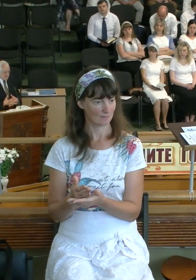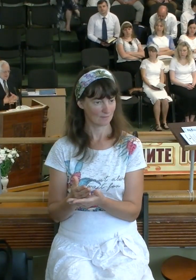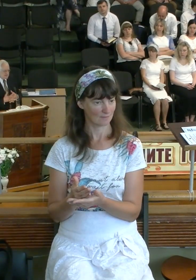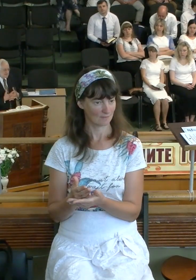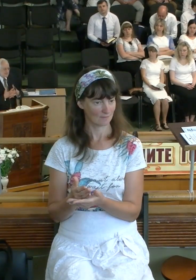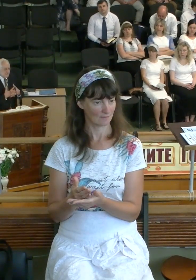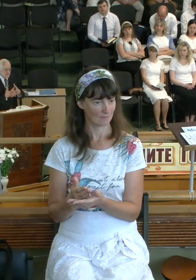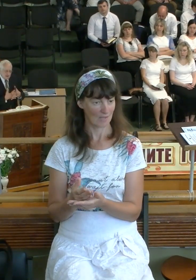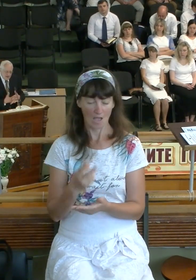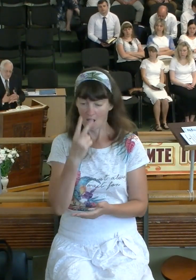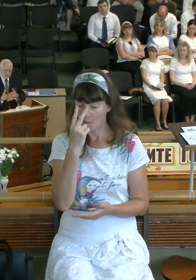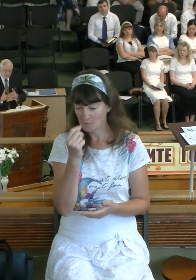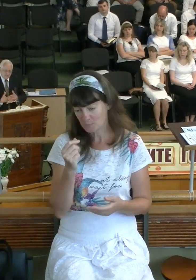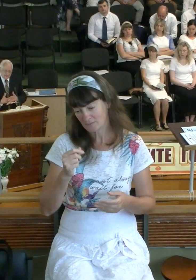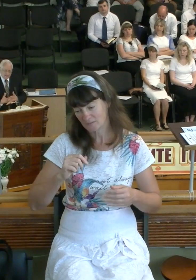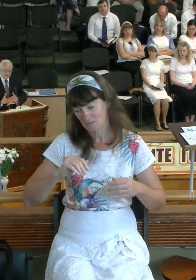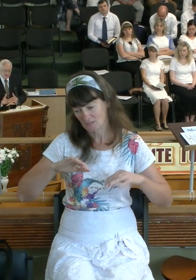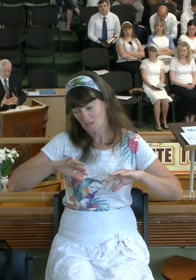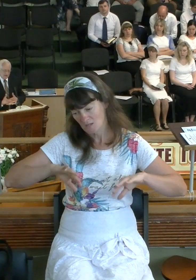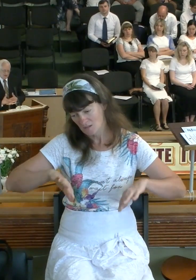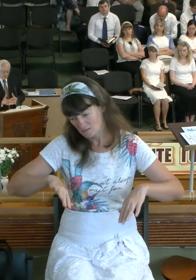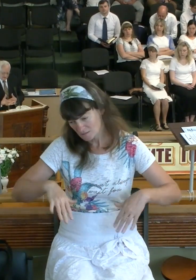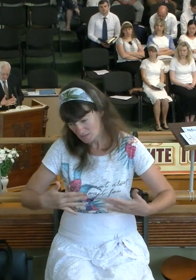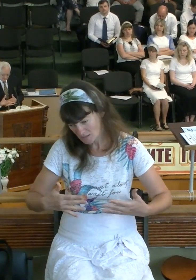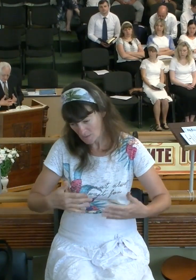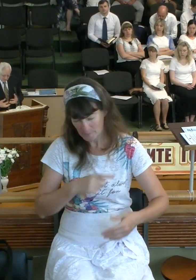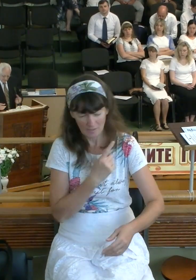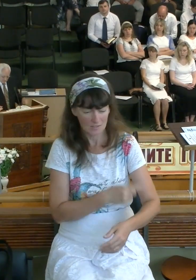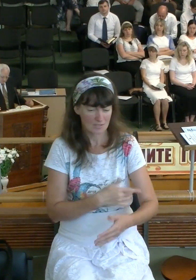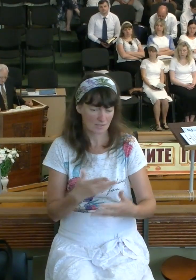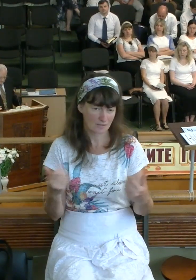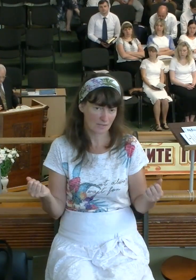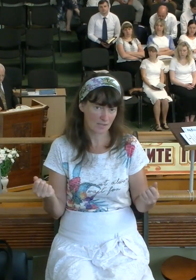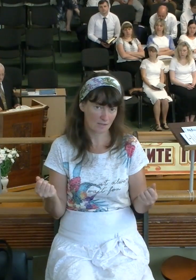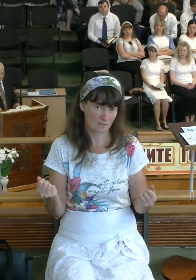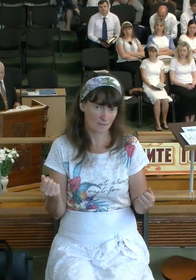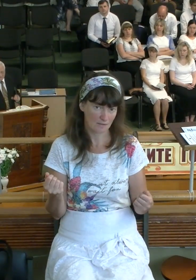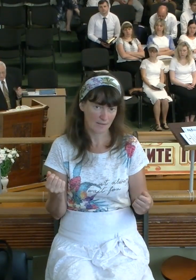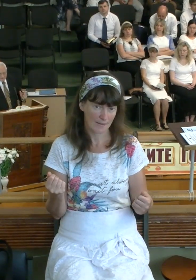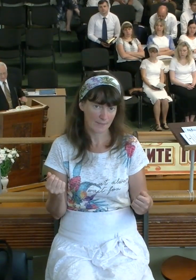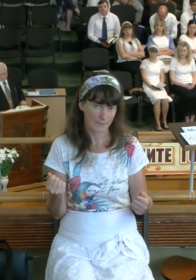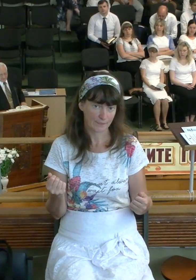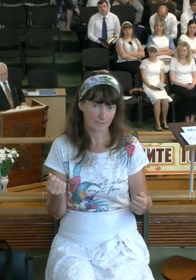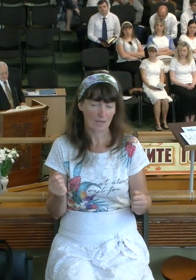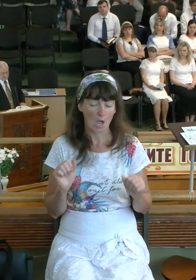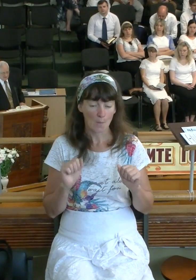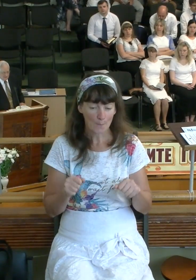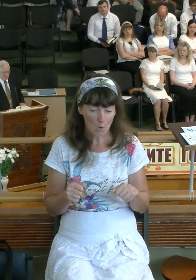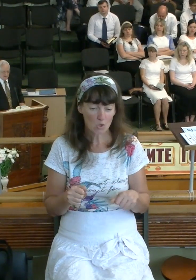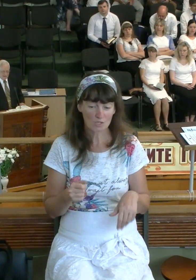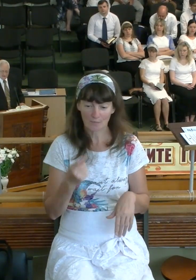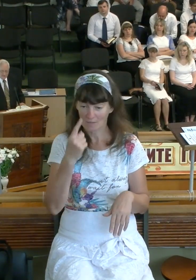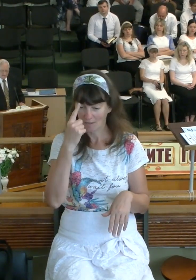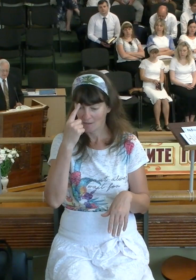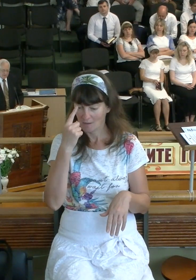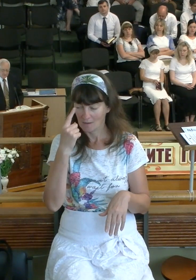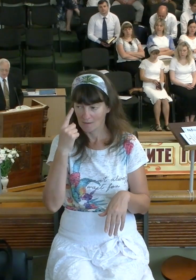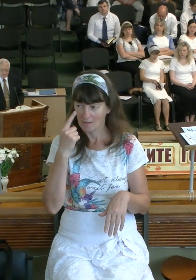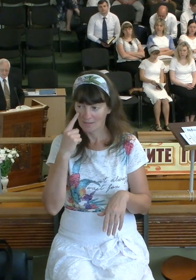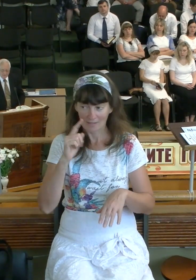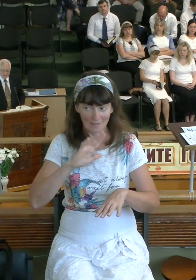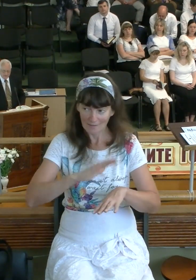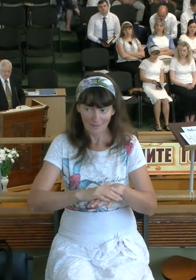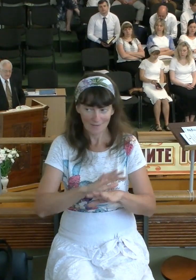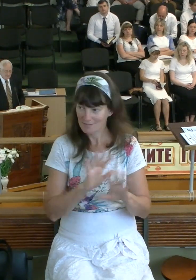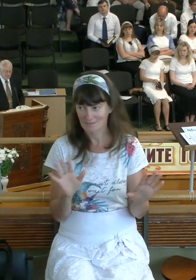Порой мы даже не замечаем, что силы нет. Книга Судей, 16 глава, 20 стих. Книга